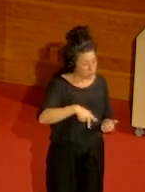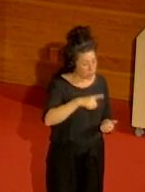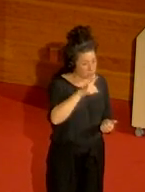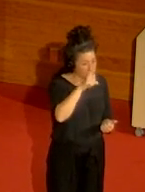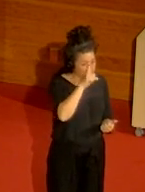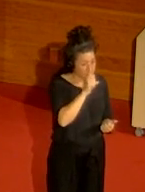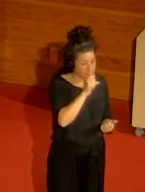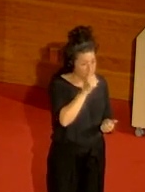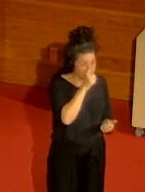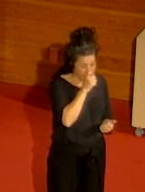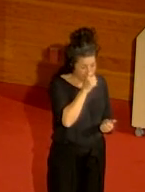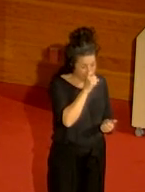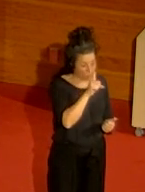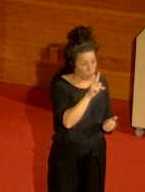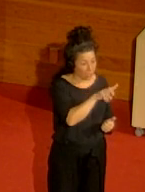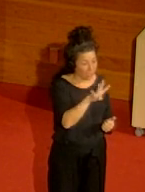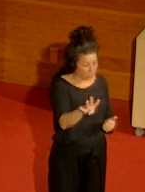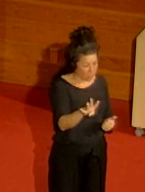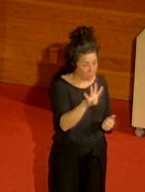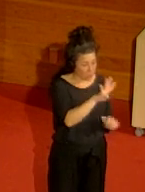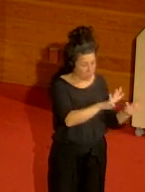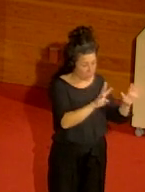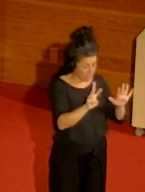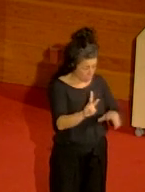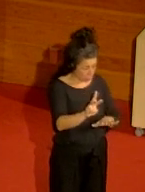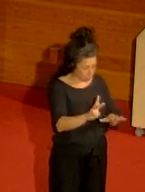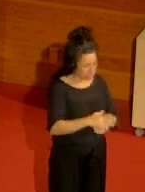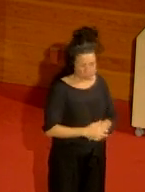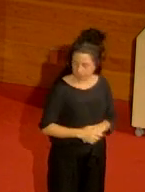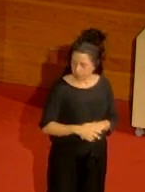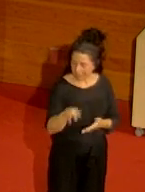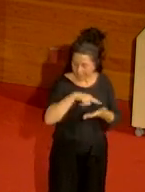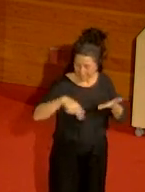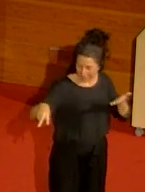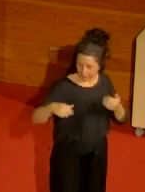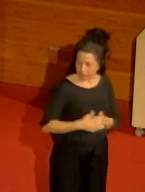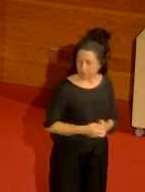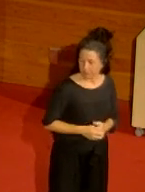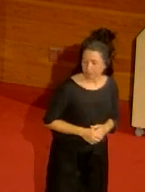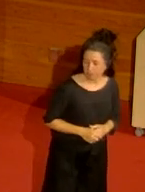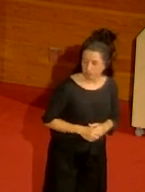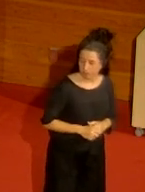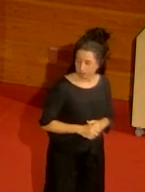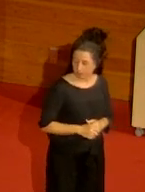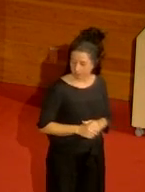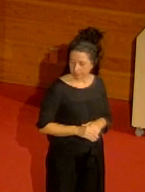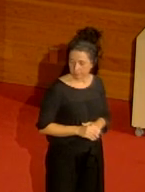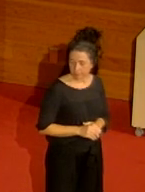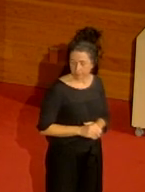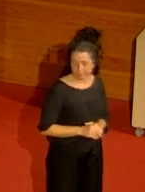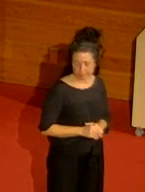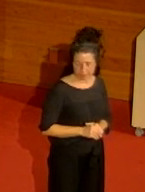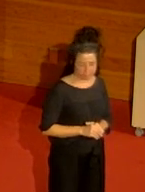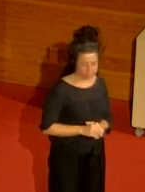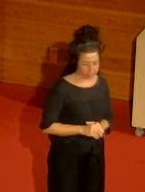48 dice impulsará el desarrollo del país En beneficio de todos sus habitantes se basará en la libertad la Justicia La Paz tal y como